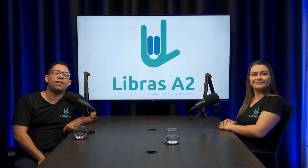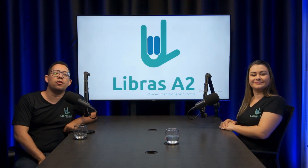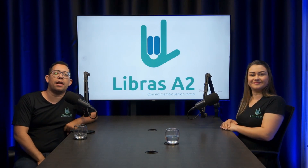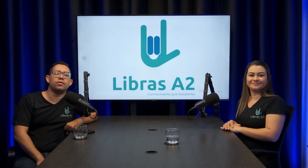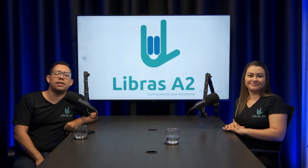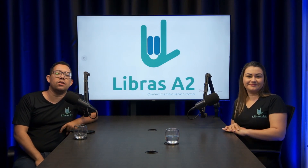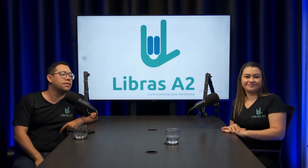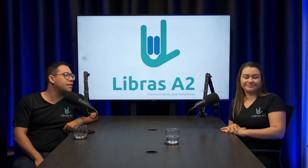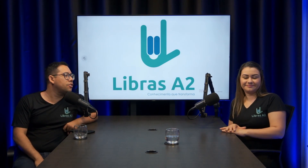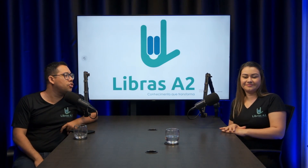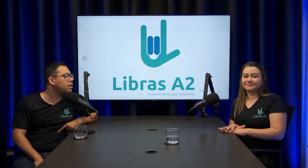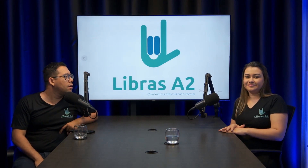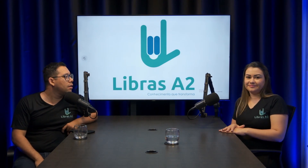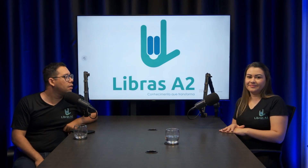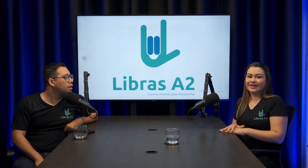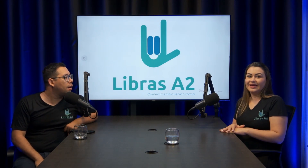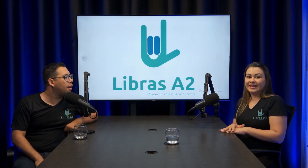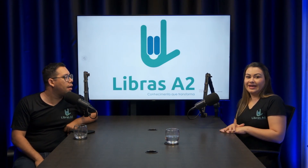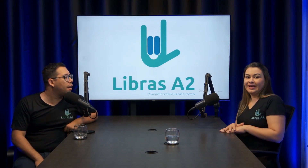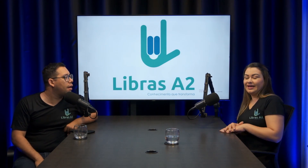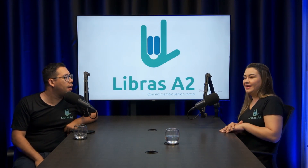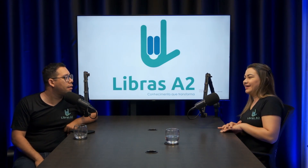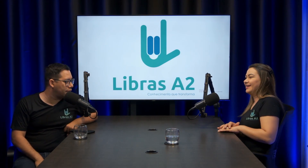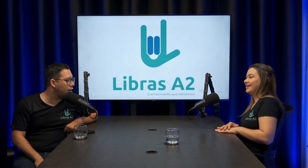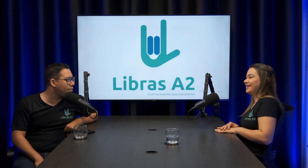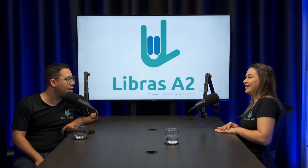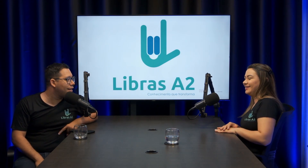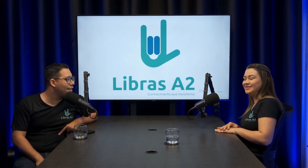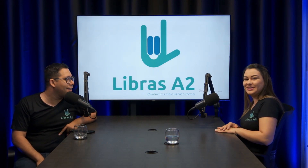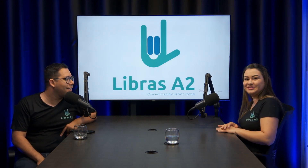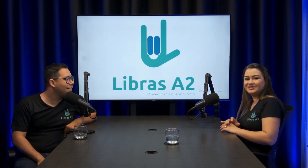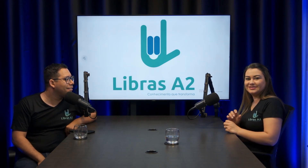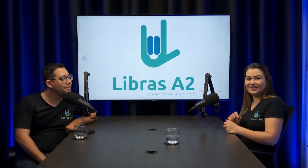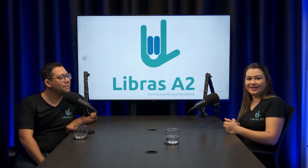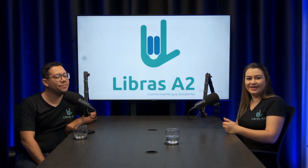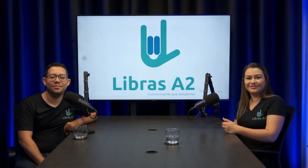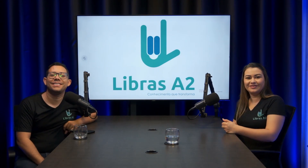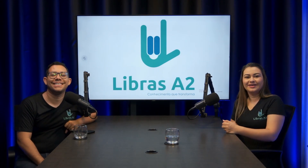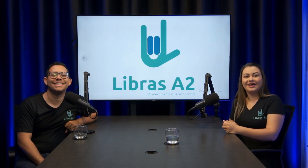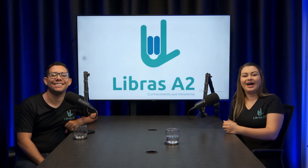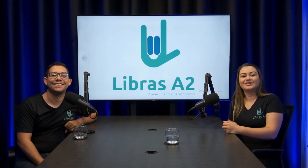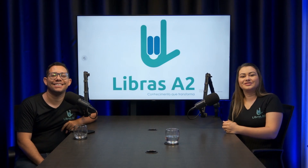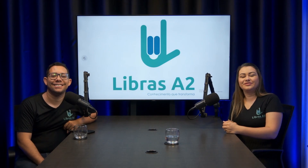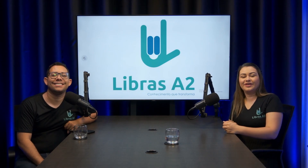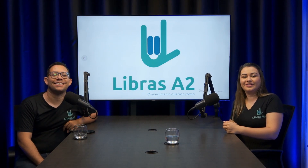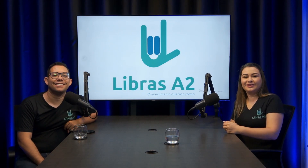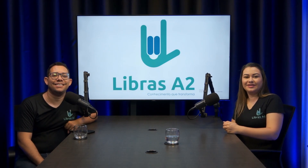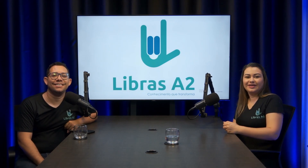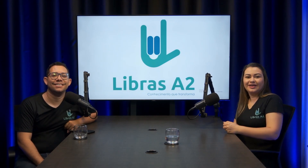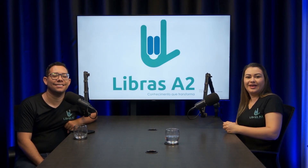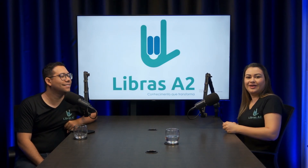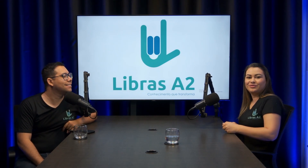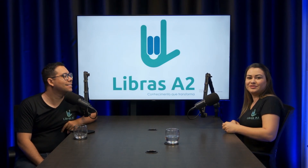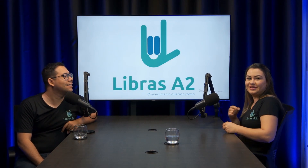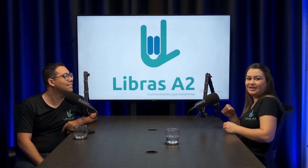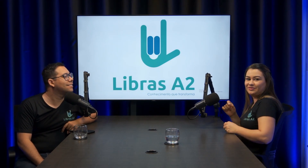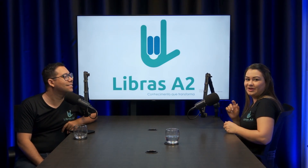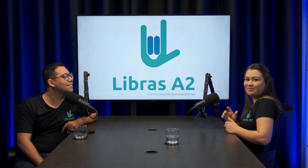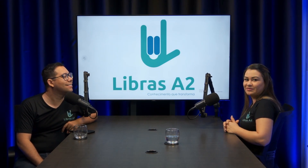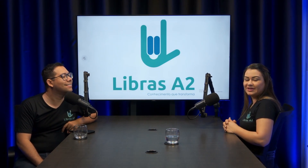para você, não esqueça de se inscrever, né? É isso aí, se inscreva, ative aí o sininho, né, para você